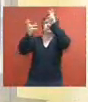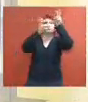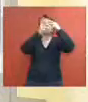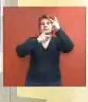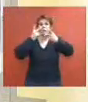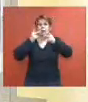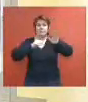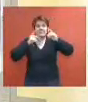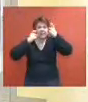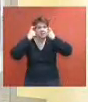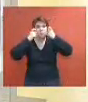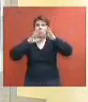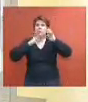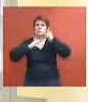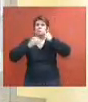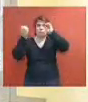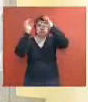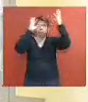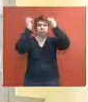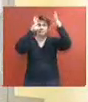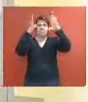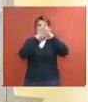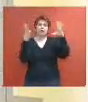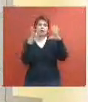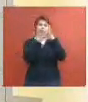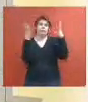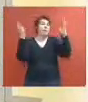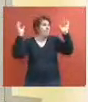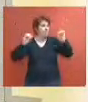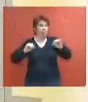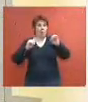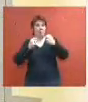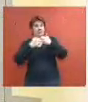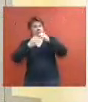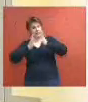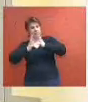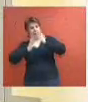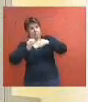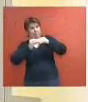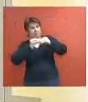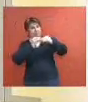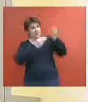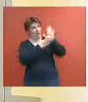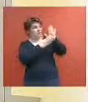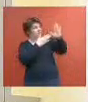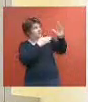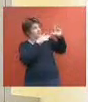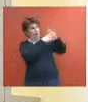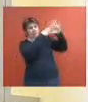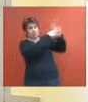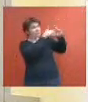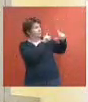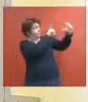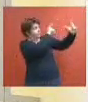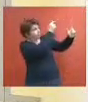monde. Un sourd, quand il réfléchit, il pense en images. Et donc on peut compléter notre langue des signes en montrant des images. Ça va